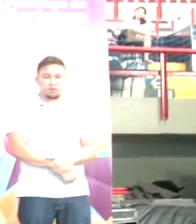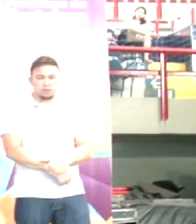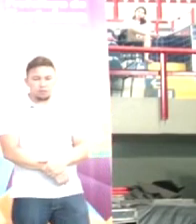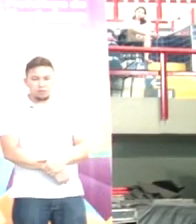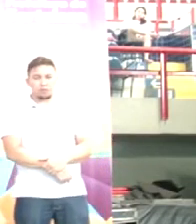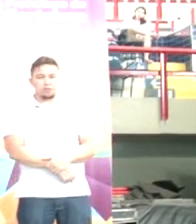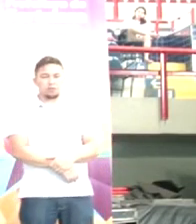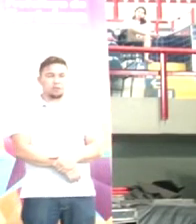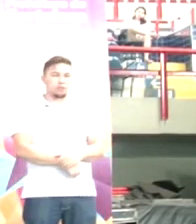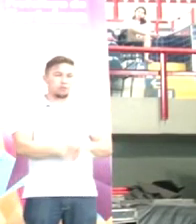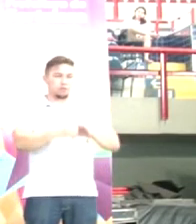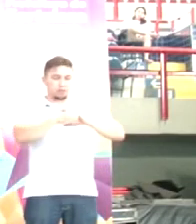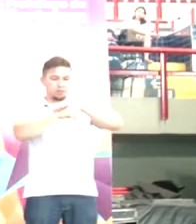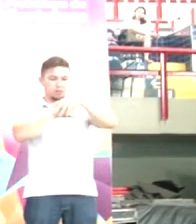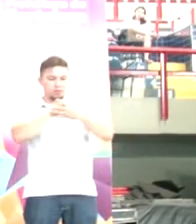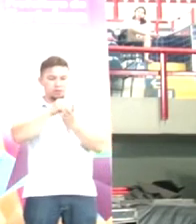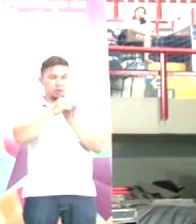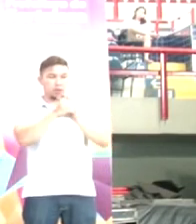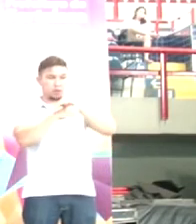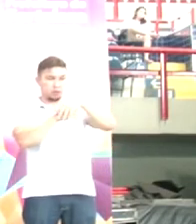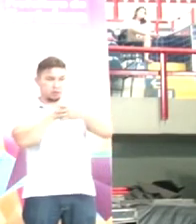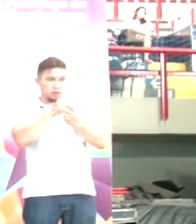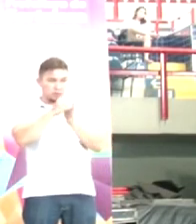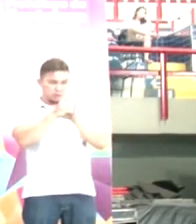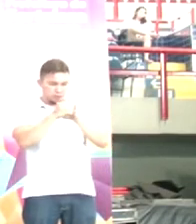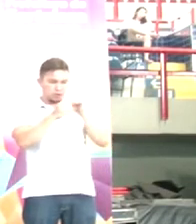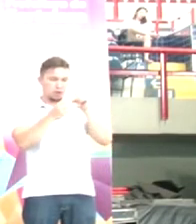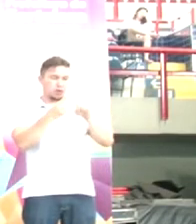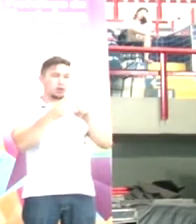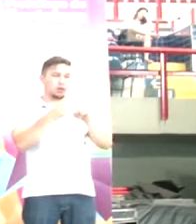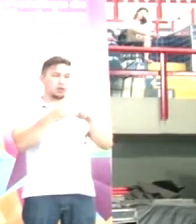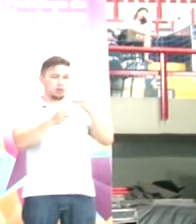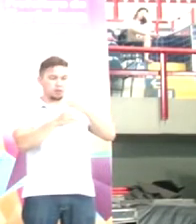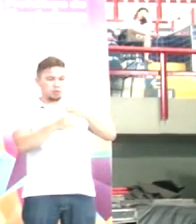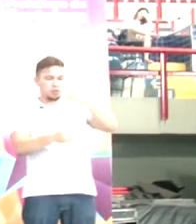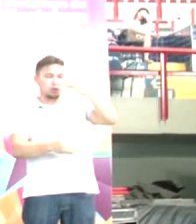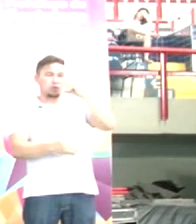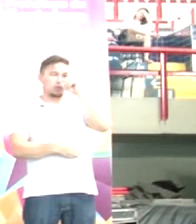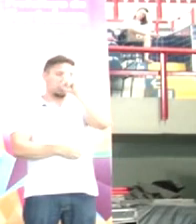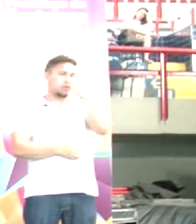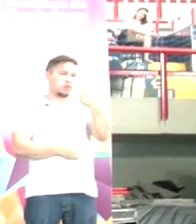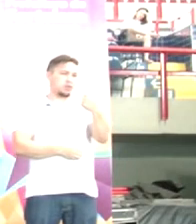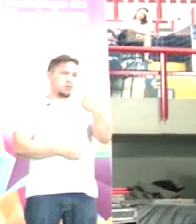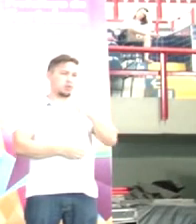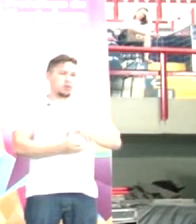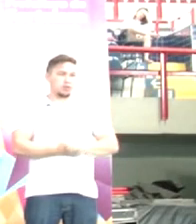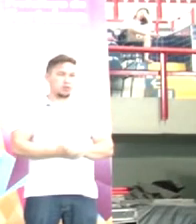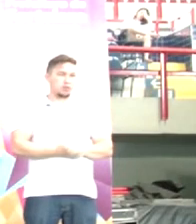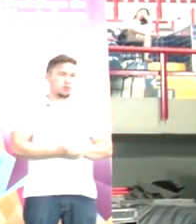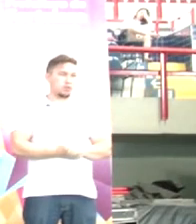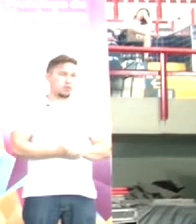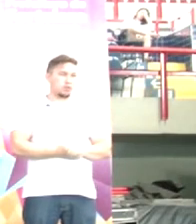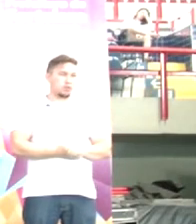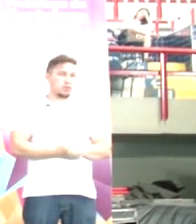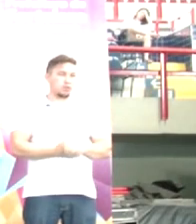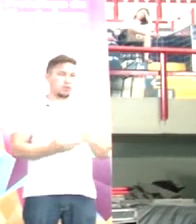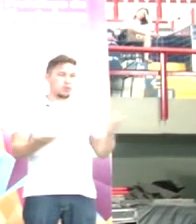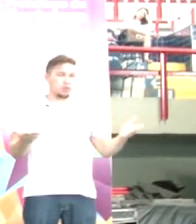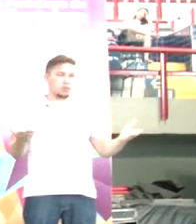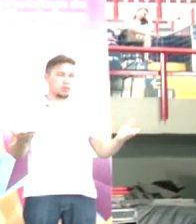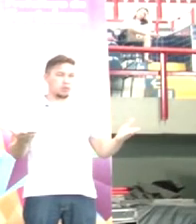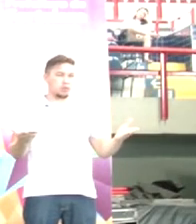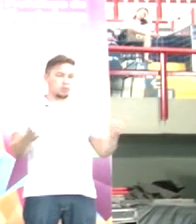questão de esfera e nem de cilindro no Enem, nenhuma é difícil. Não é questão de você fazer